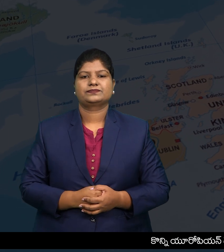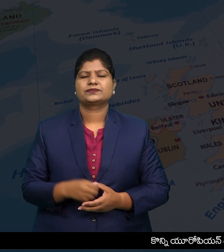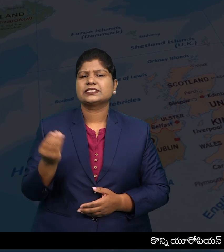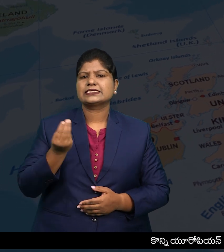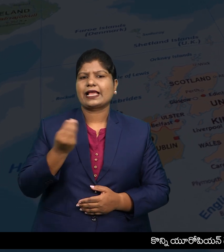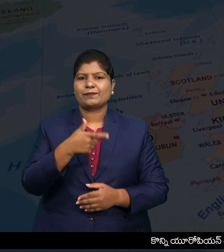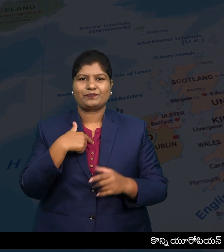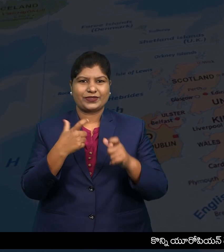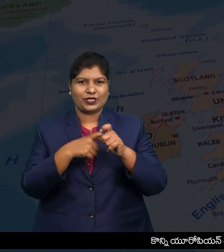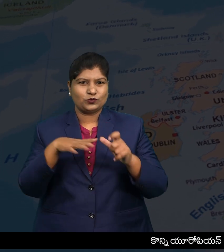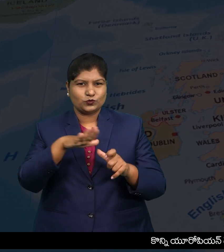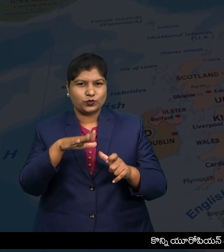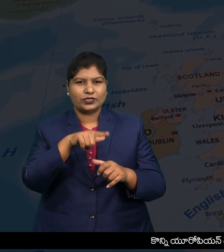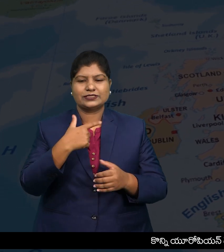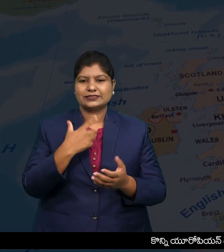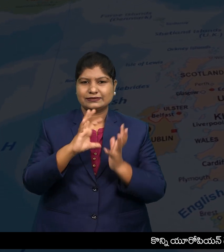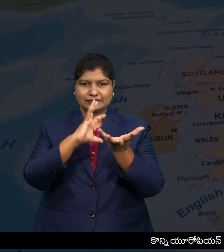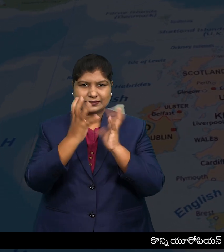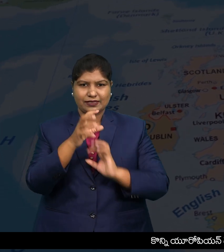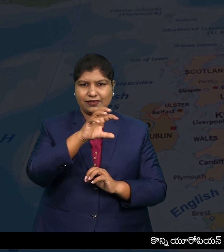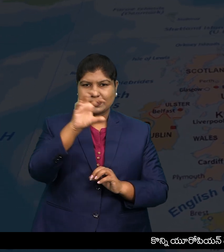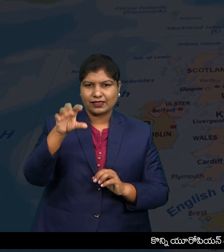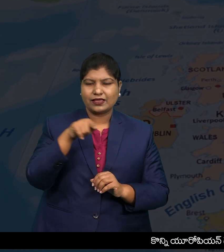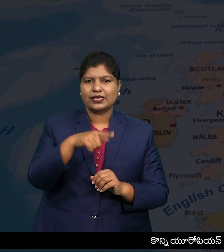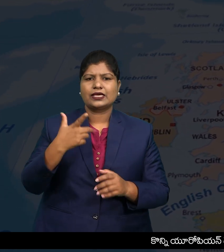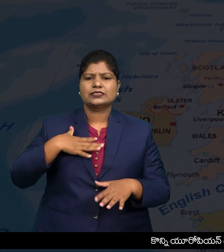కొన్ని యూరప్ దేశాలు సముద్రం చుట్టబడి ఉన్నాయి.